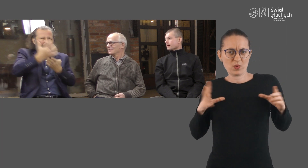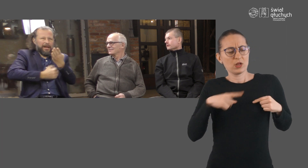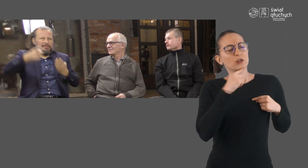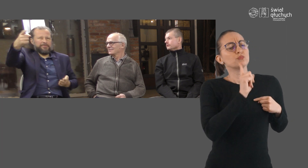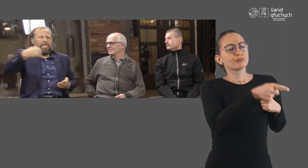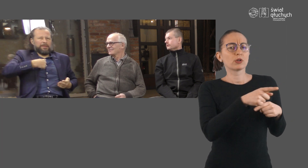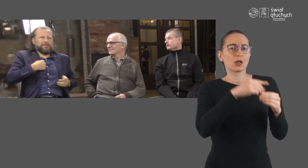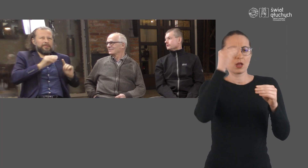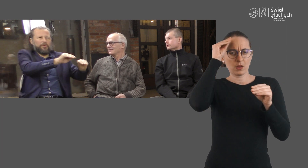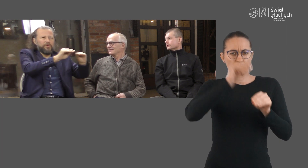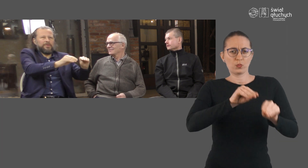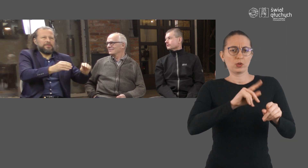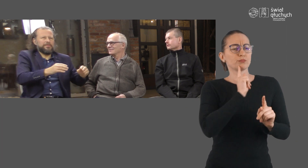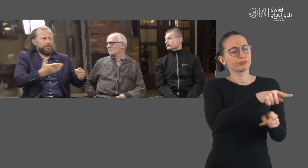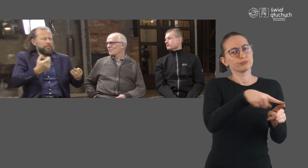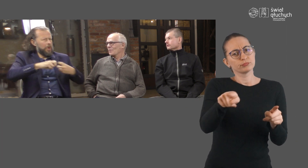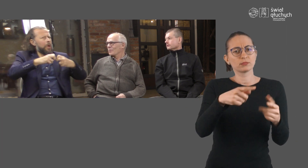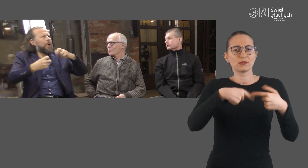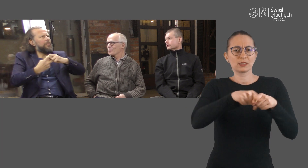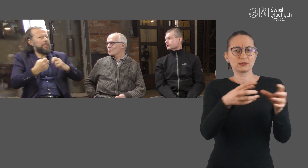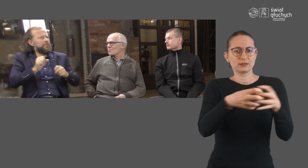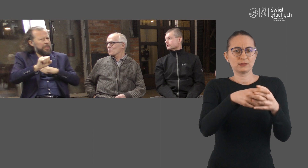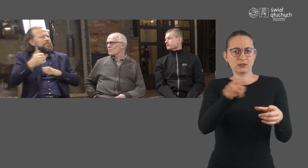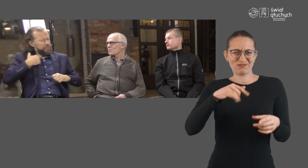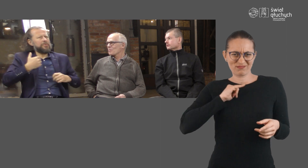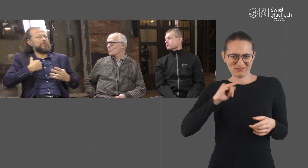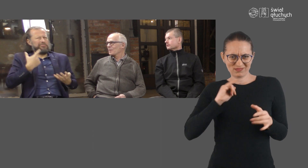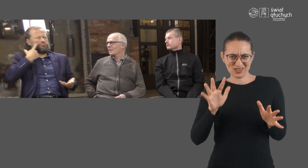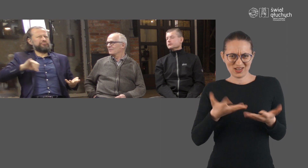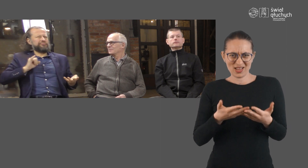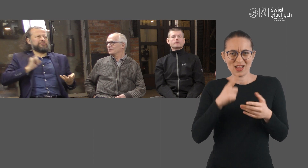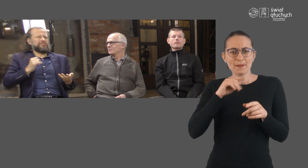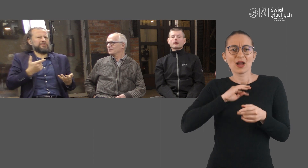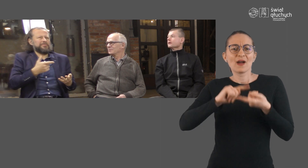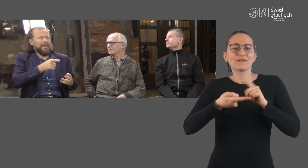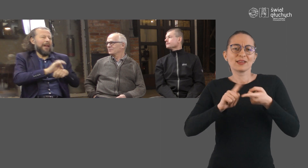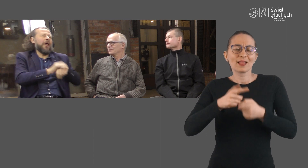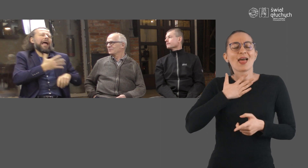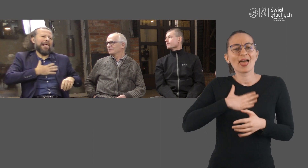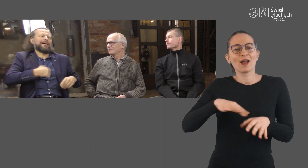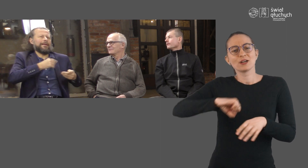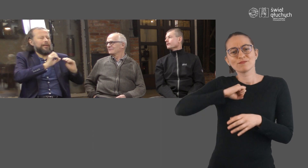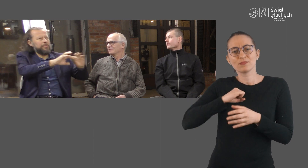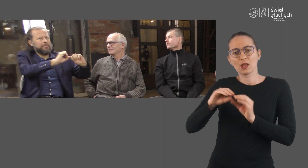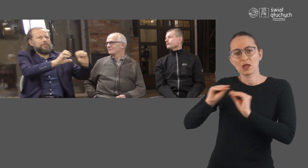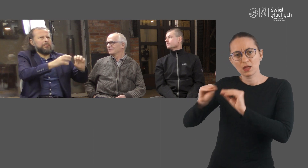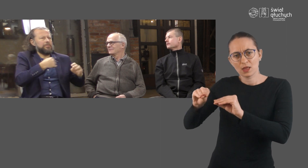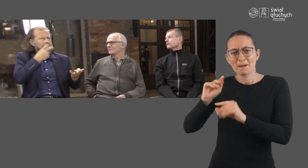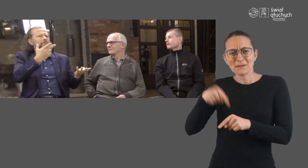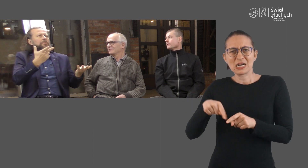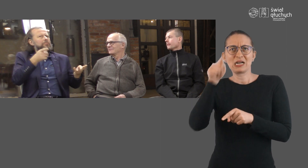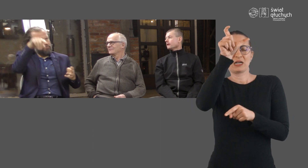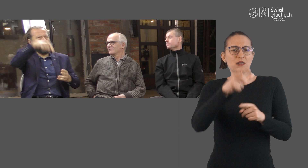naprawdę wymagał ode mnie, żebym ja uczył inne osoby. No to był problem. I był naprawdę taki